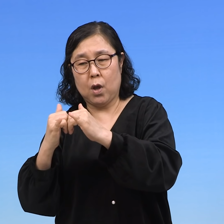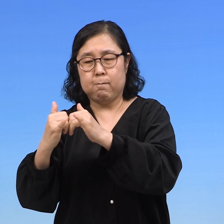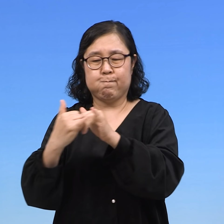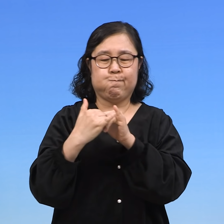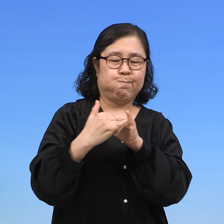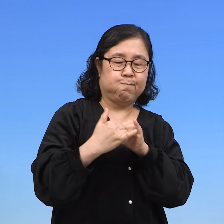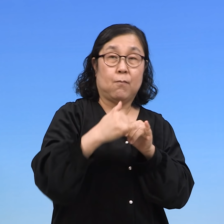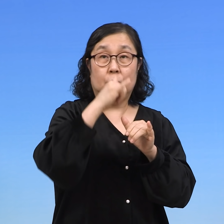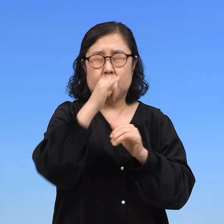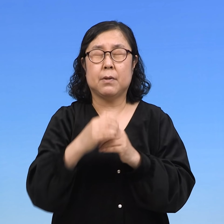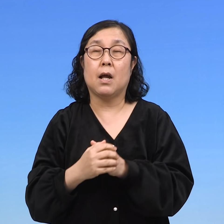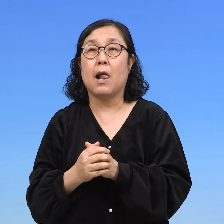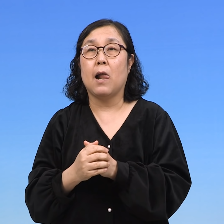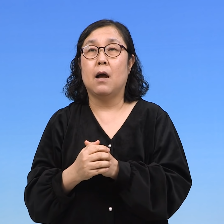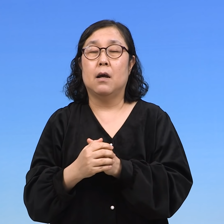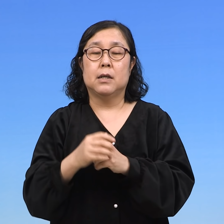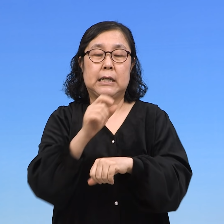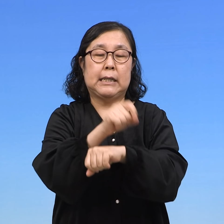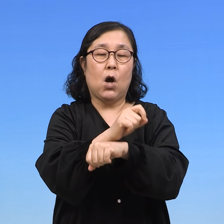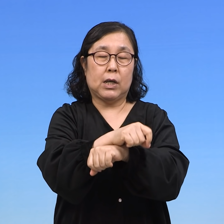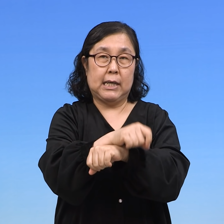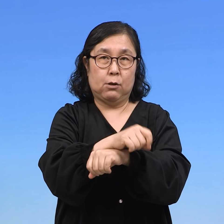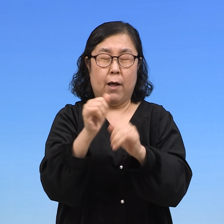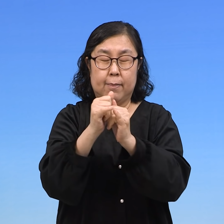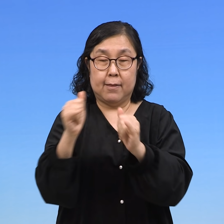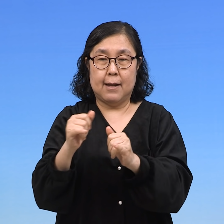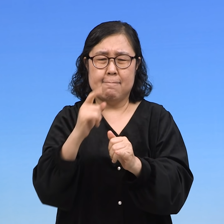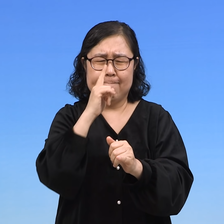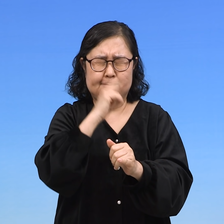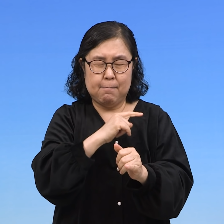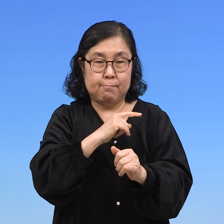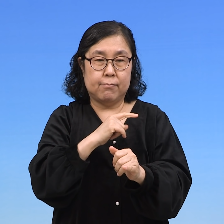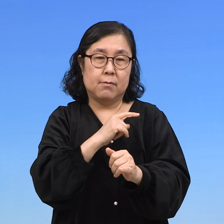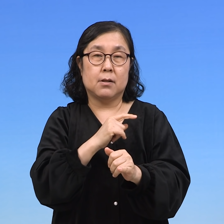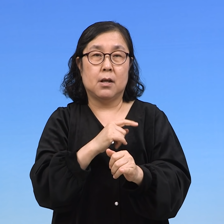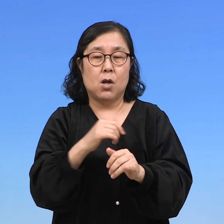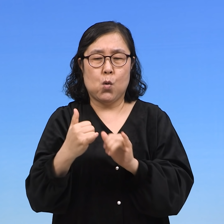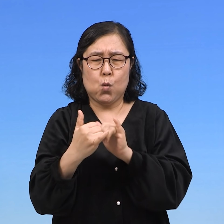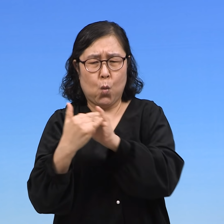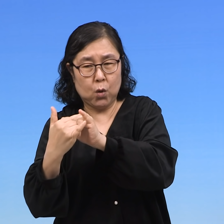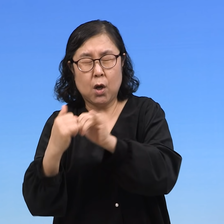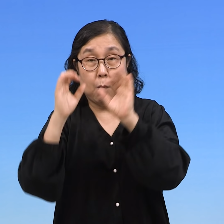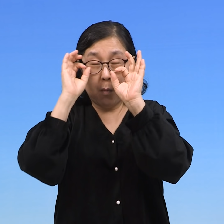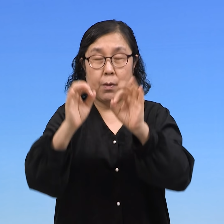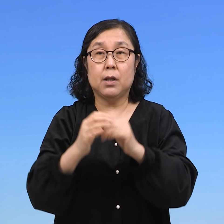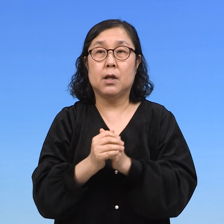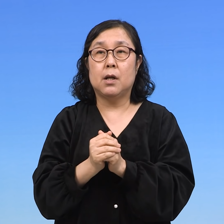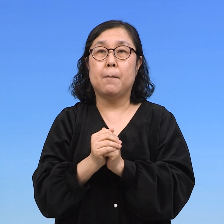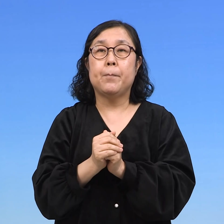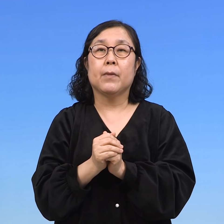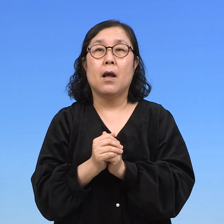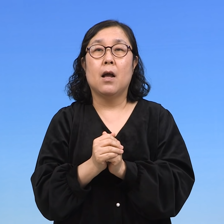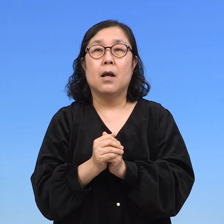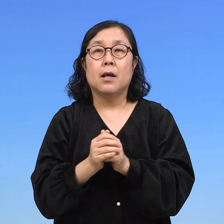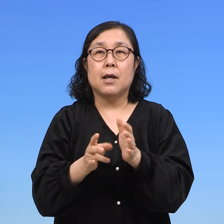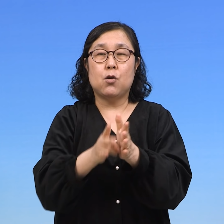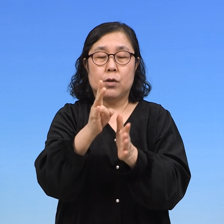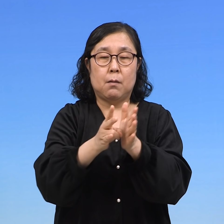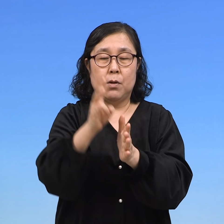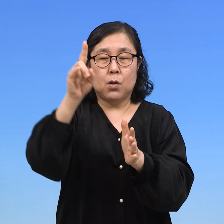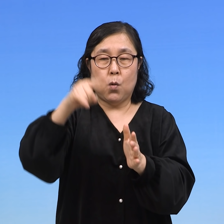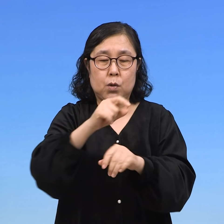계시는데요 먼저 서기관들의 악한 공격을 한번 보십시오 본문 마가복음 3장 22절을 먼저 보시겠습니다